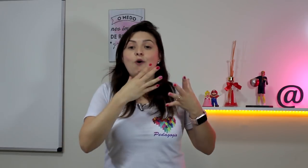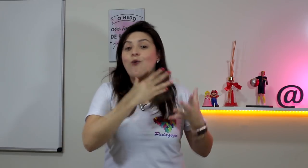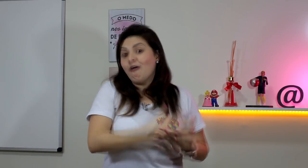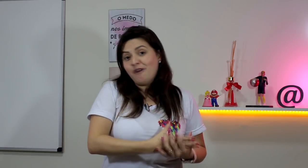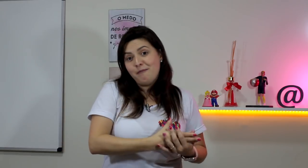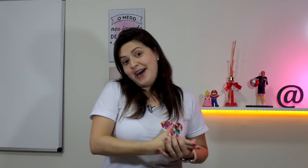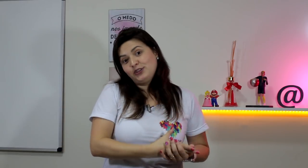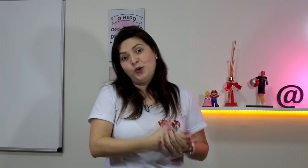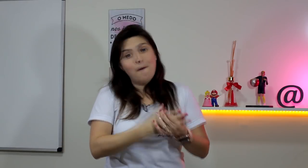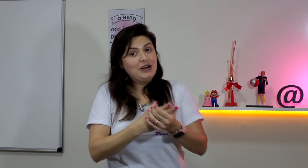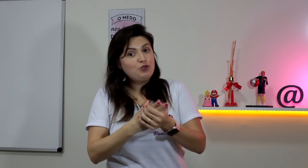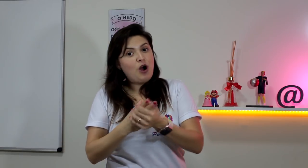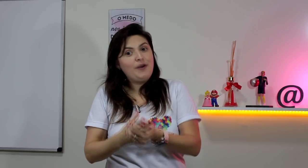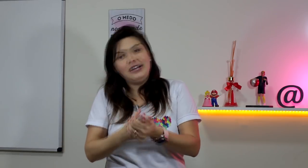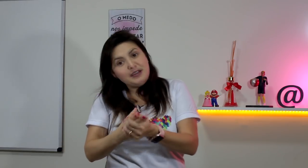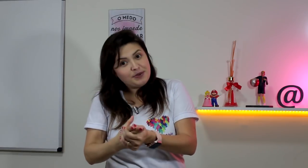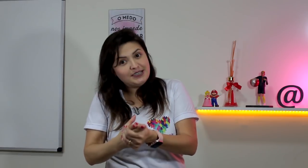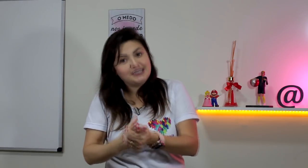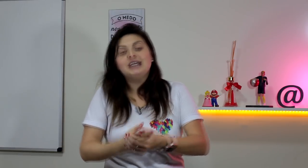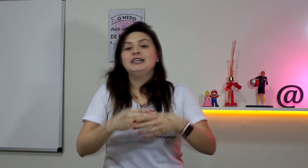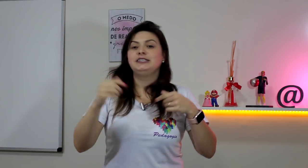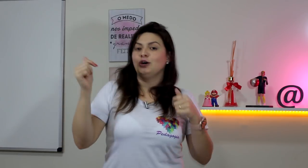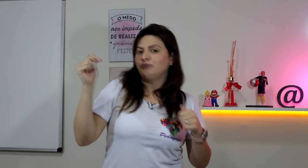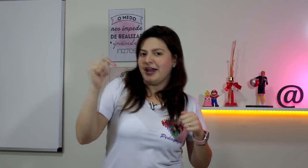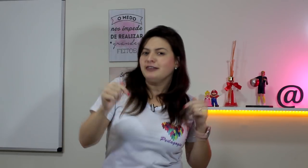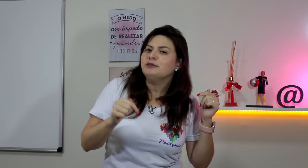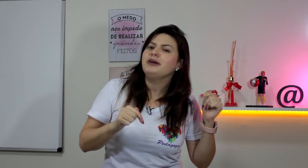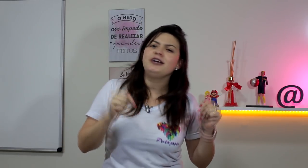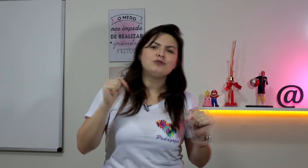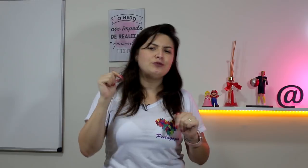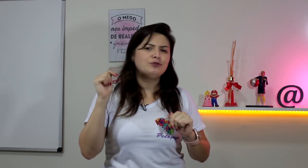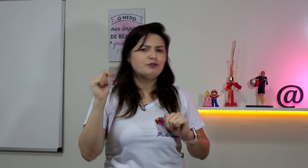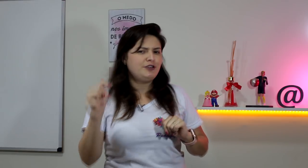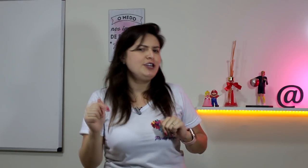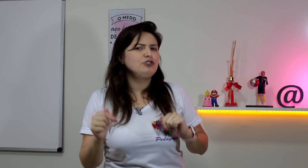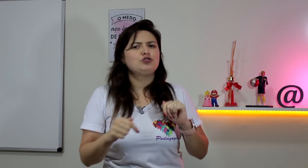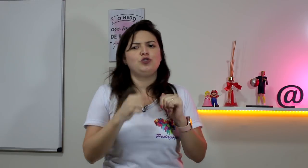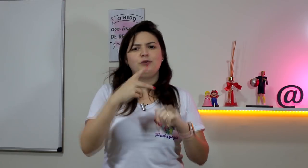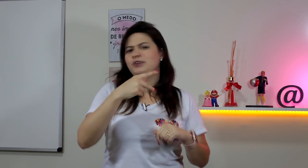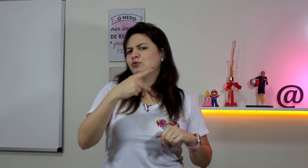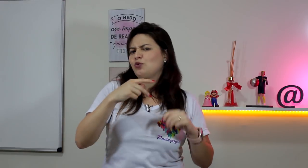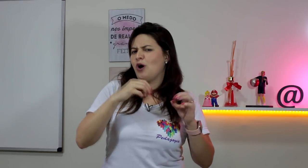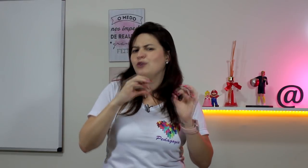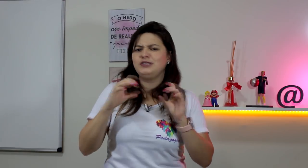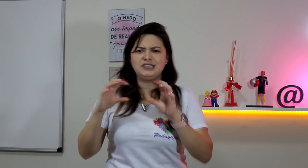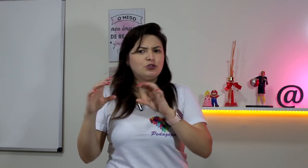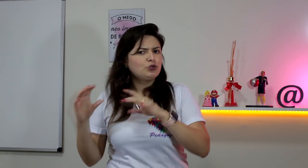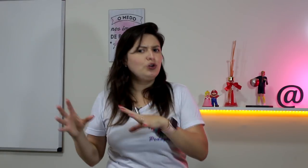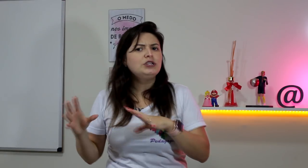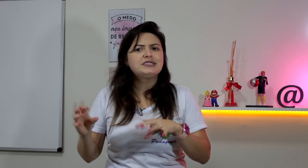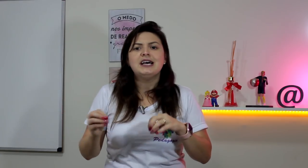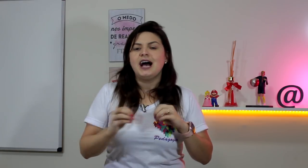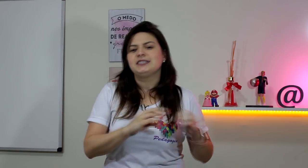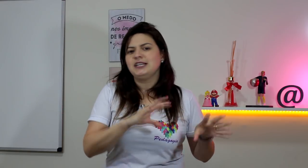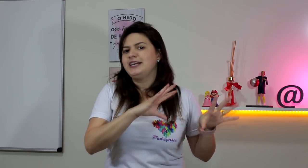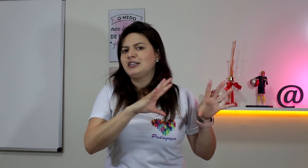o alfabeto manual em Libras. Então tem também um vídeo no qual eu ensino todas as letras,